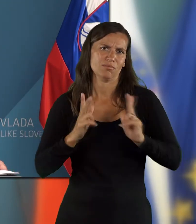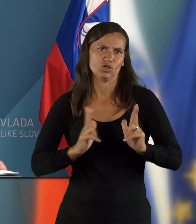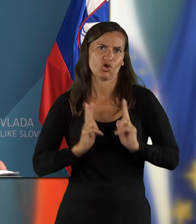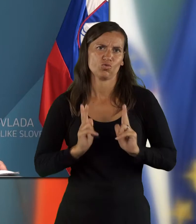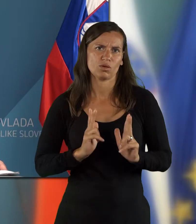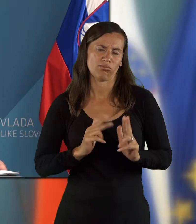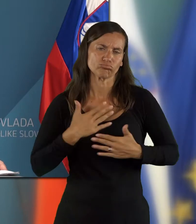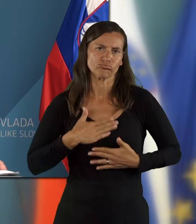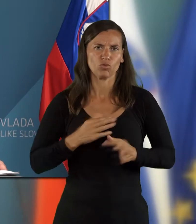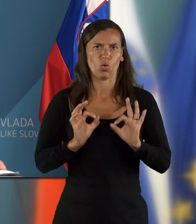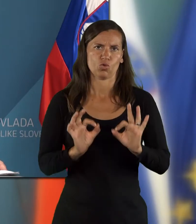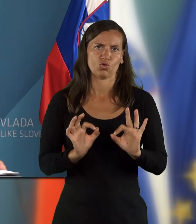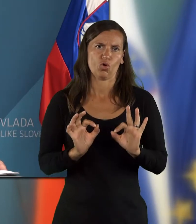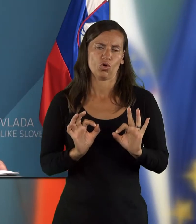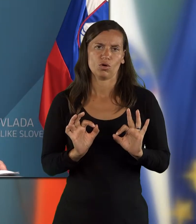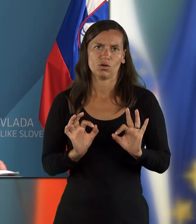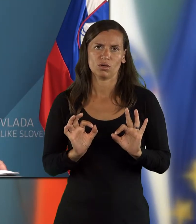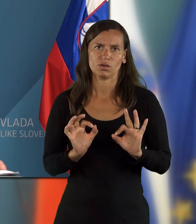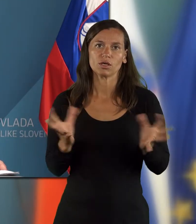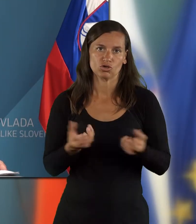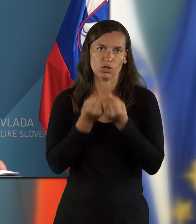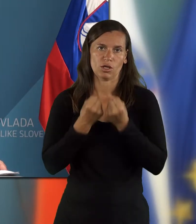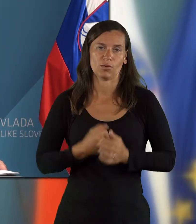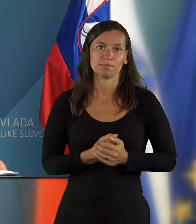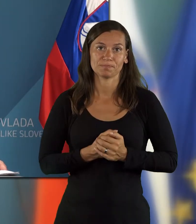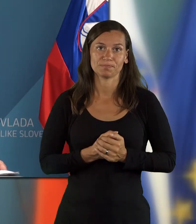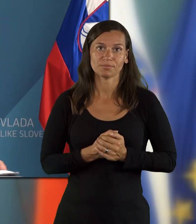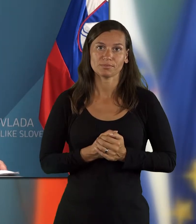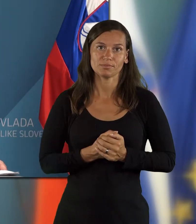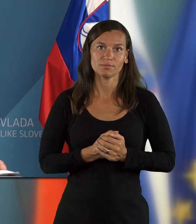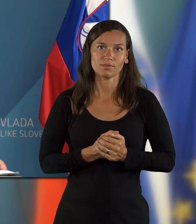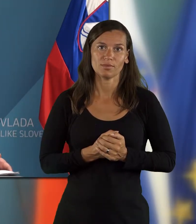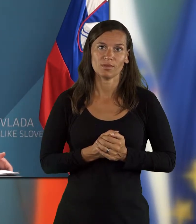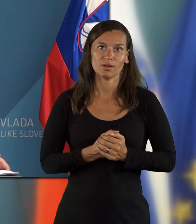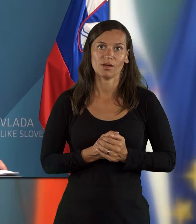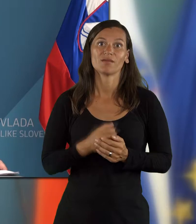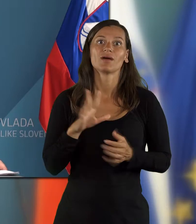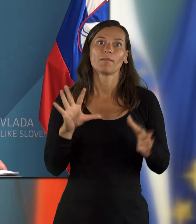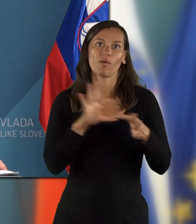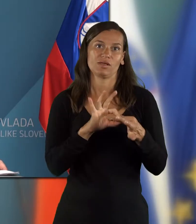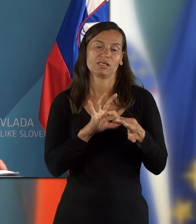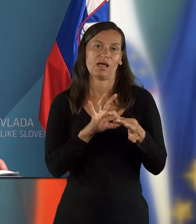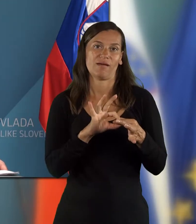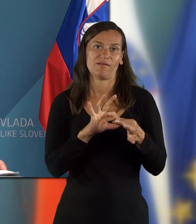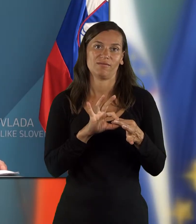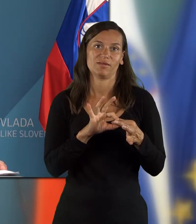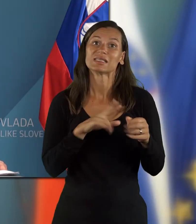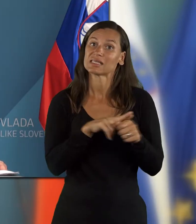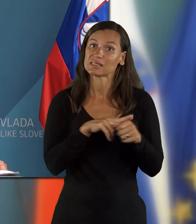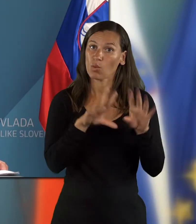pričakujem ugodno rešitev. V povezavi